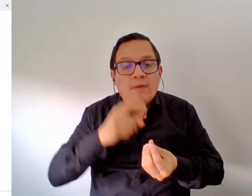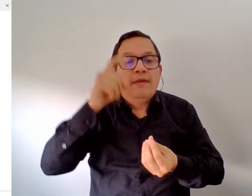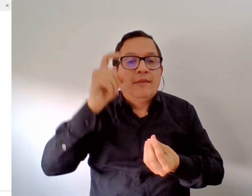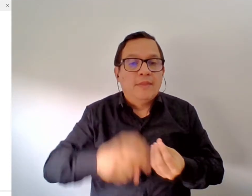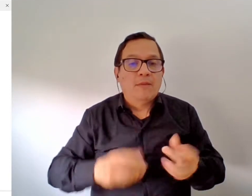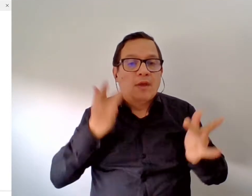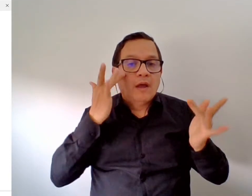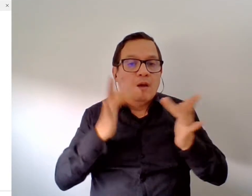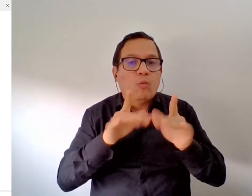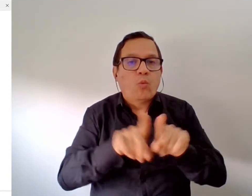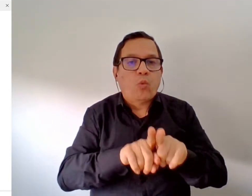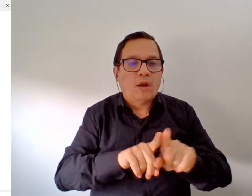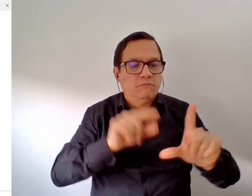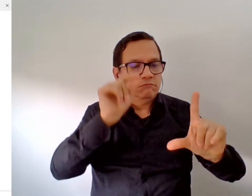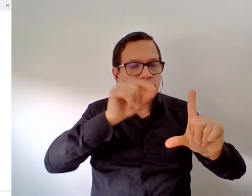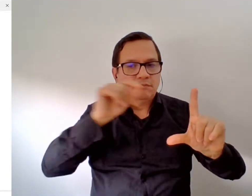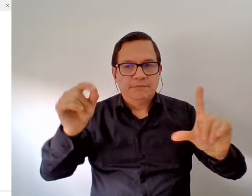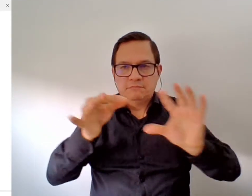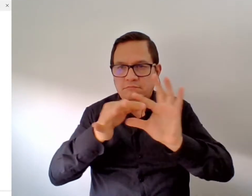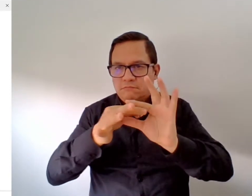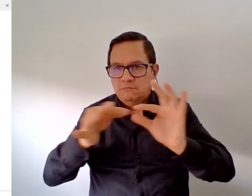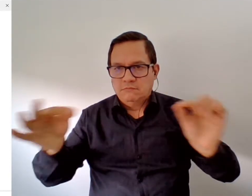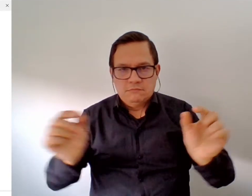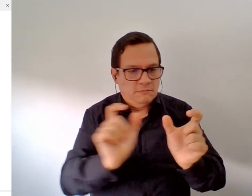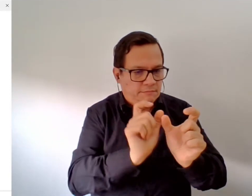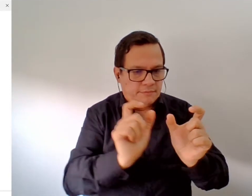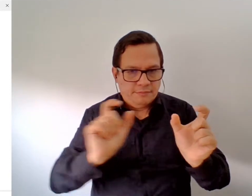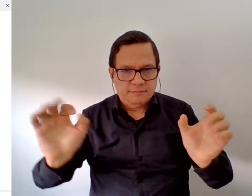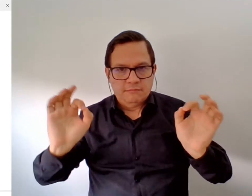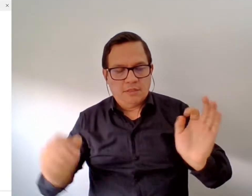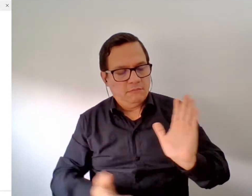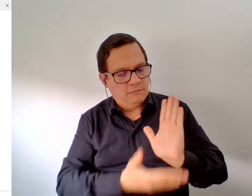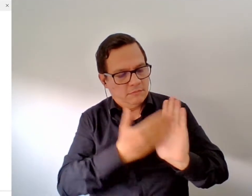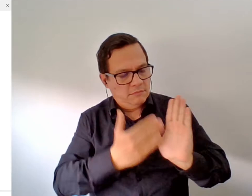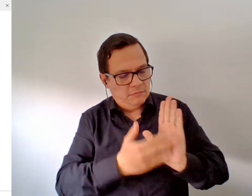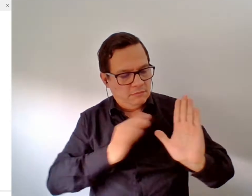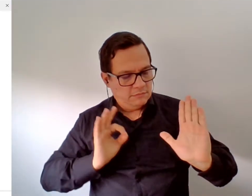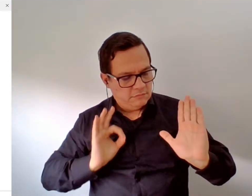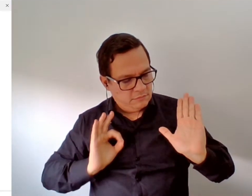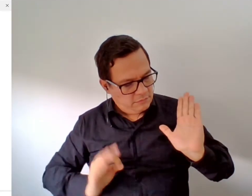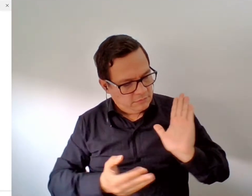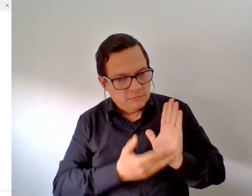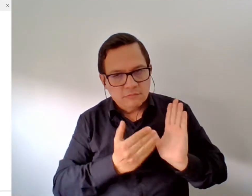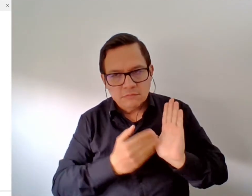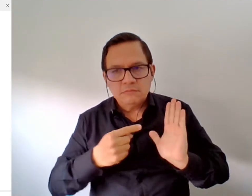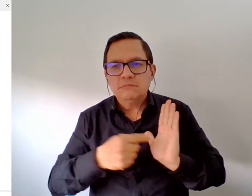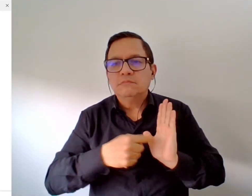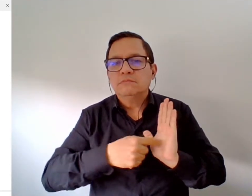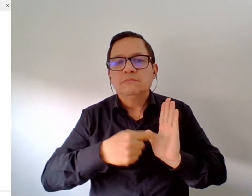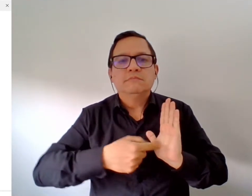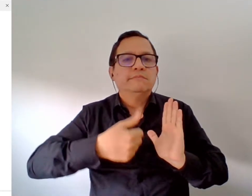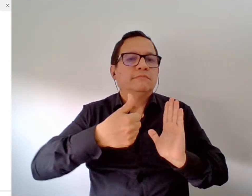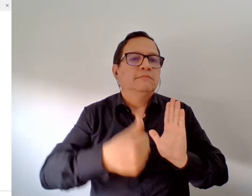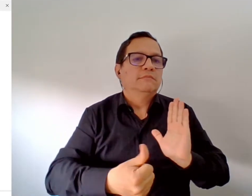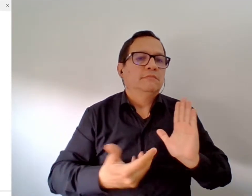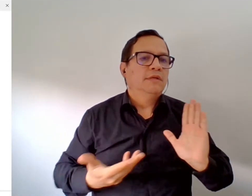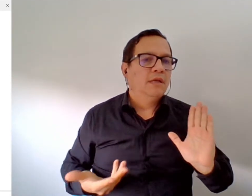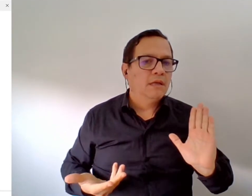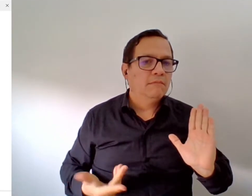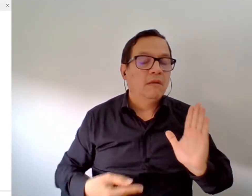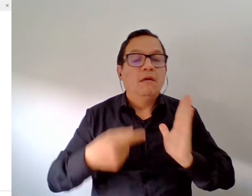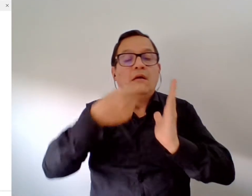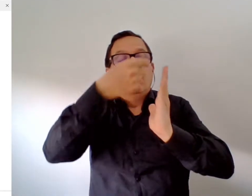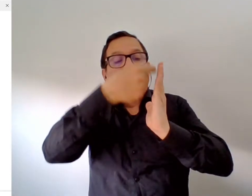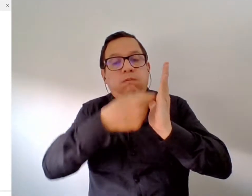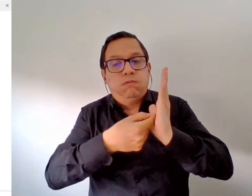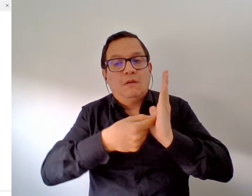de ortografía y con las condiciones de presentación que se hayan definido. En cuanto al